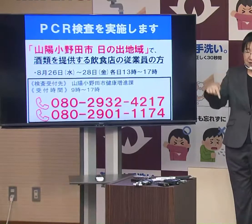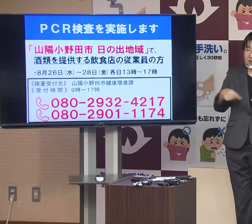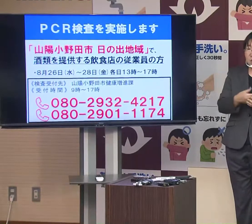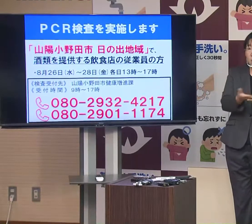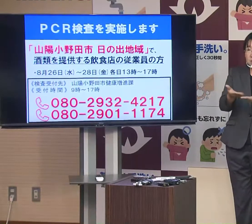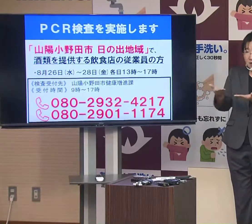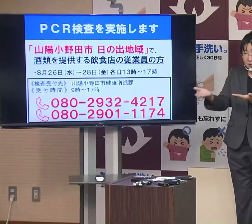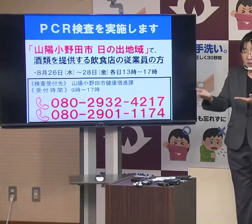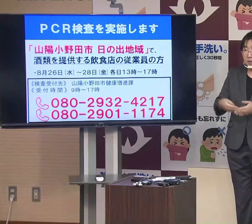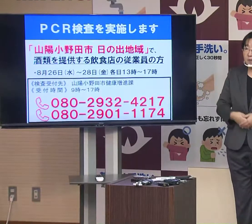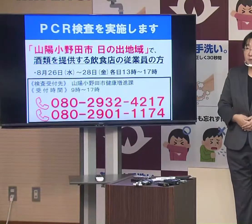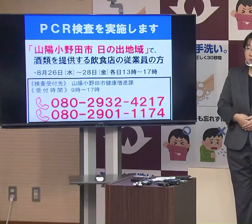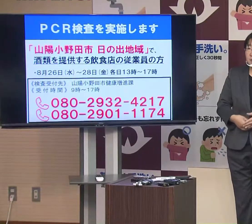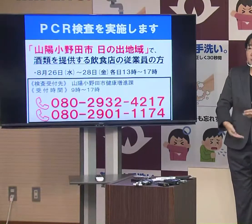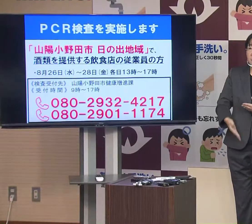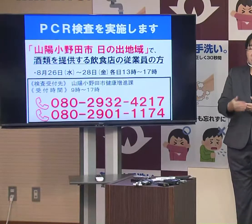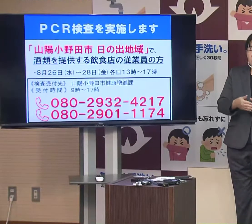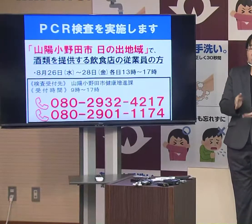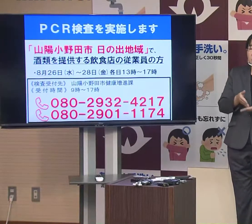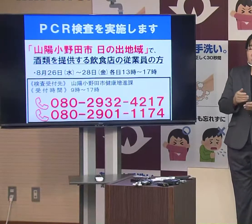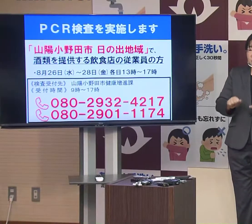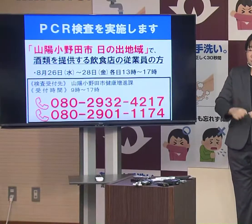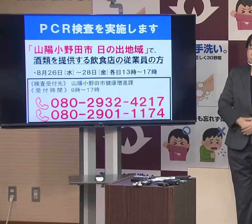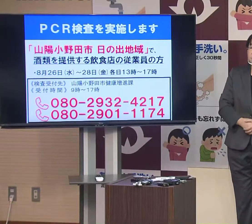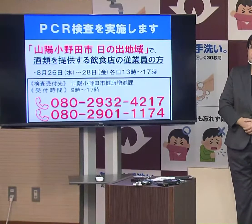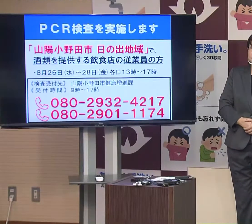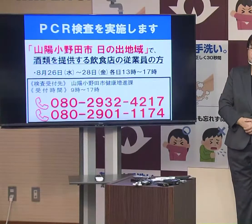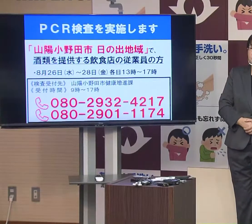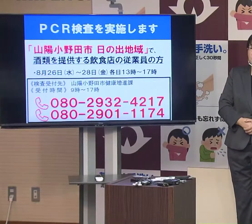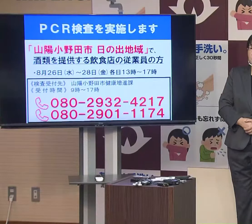ということで、補足していきたいと思います。